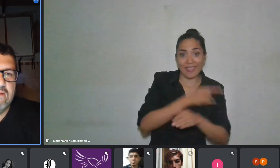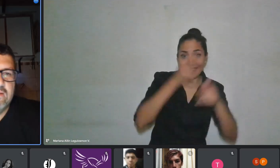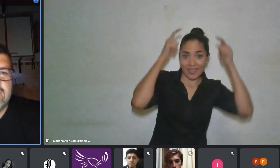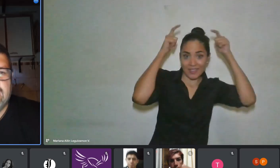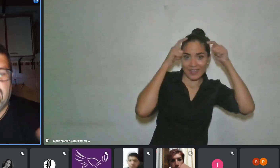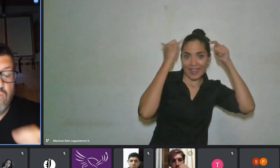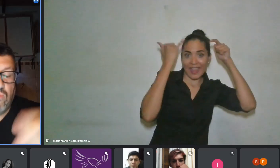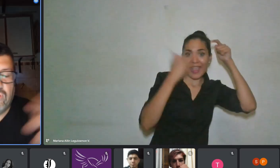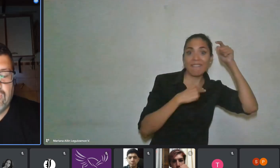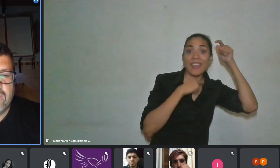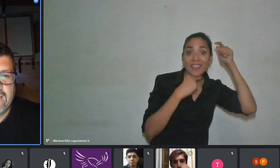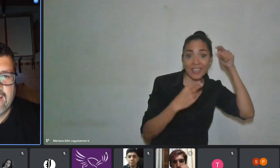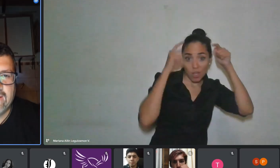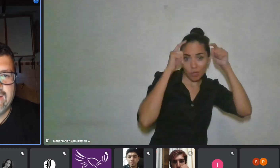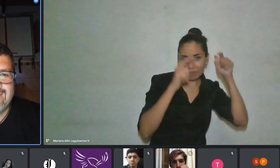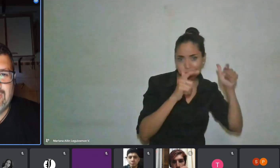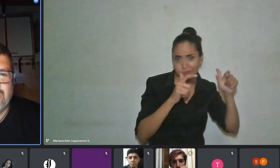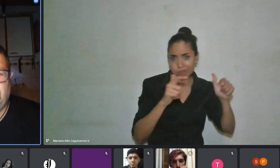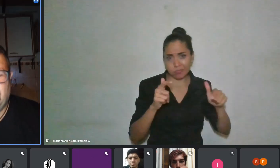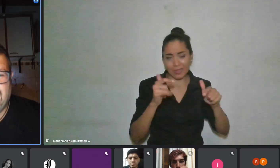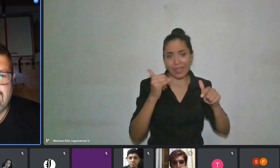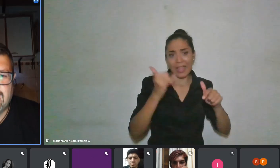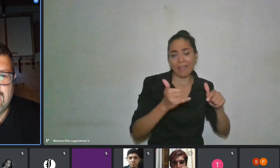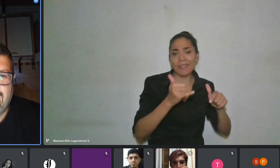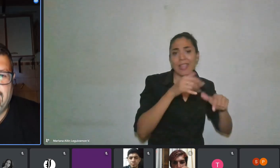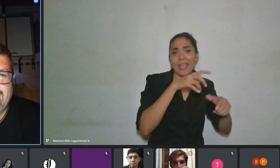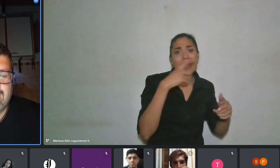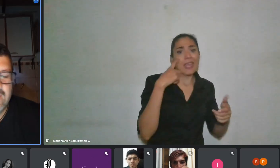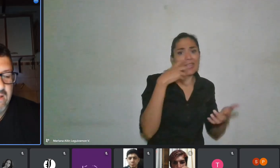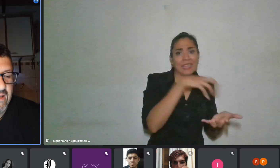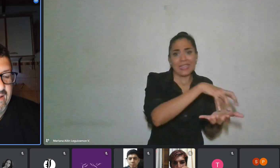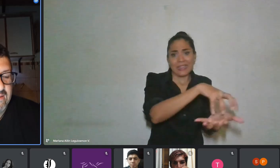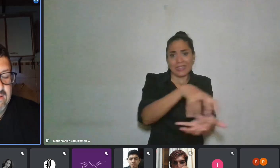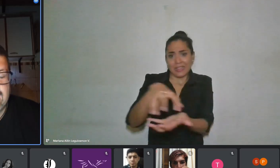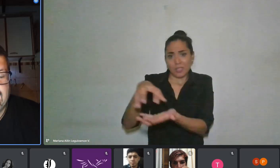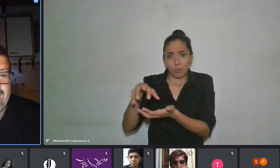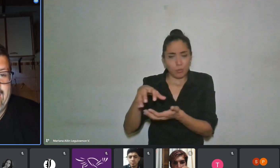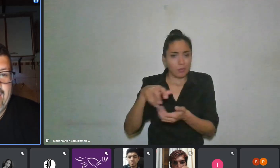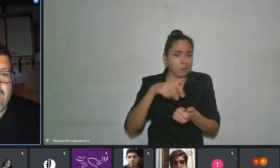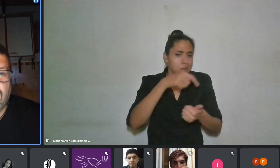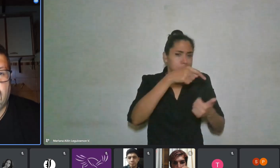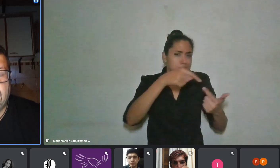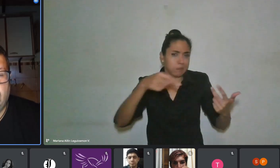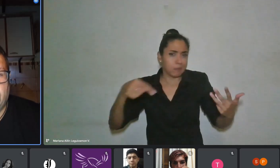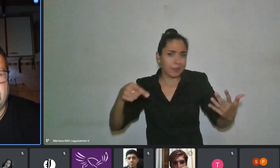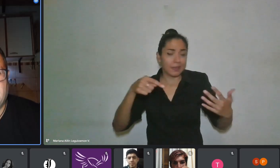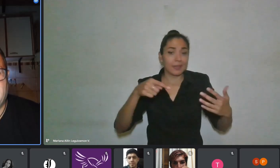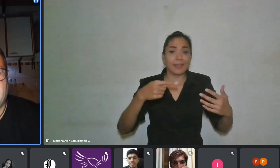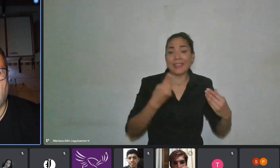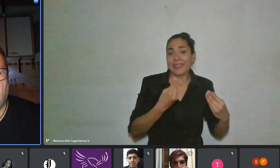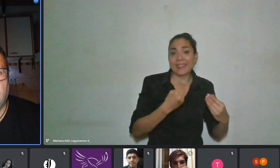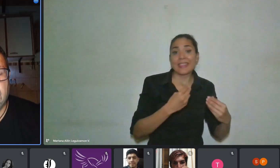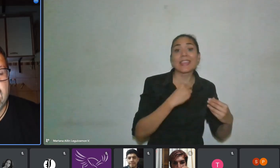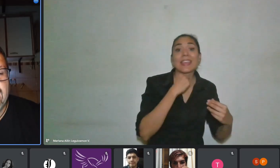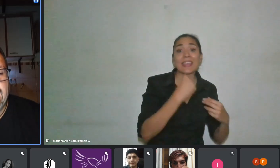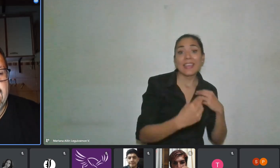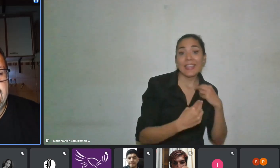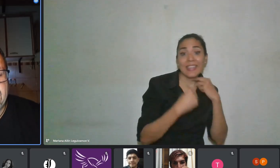príncipes, un montón de instituciones, ellos que habían heredado, eran los de sangre